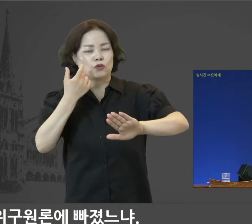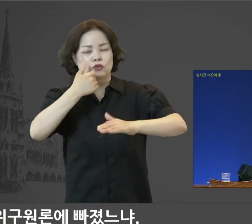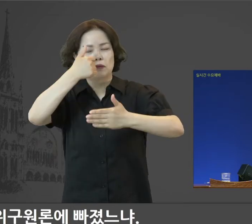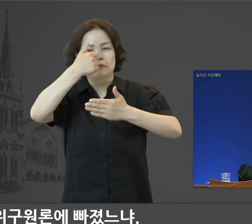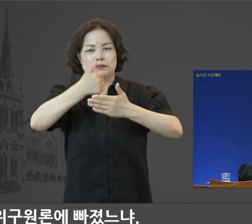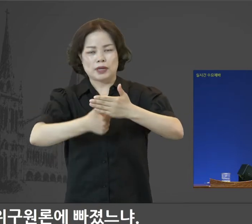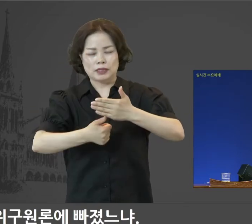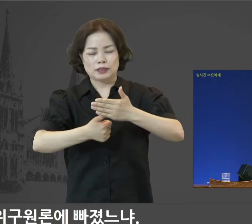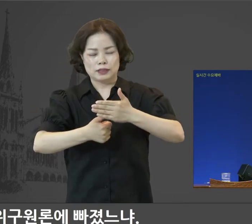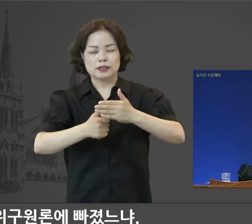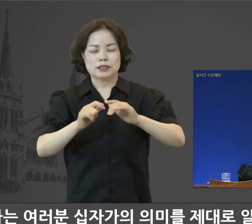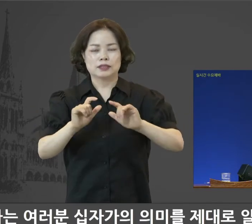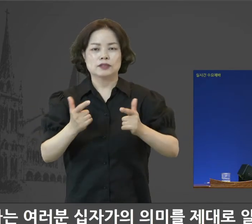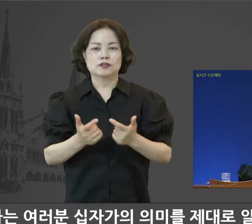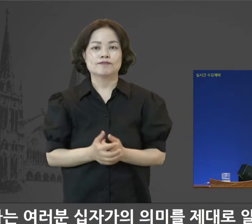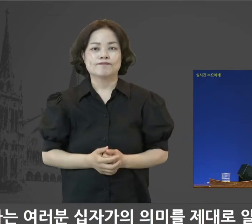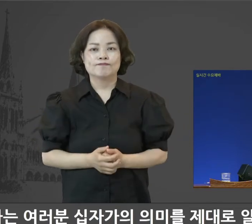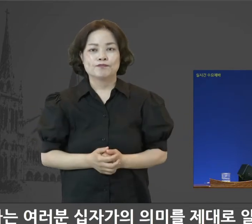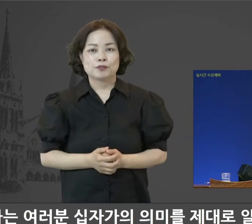않을 수 있습니다.